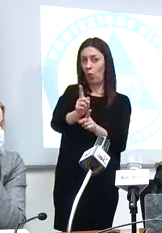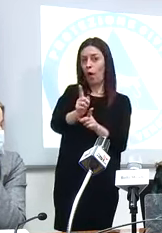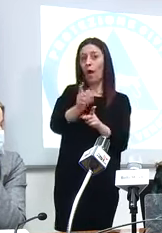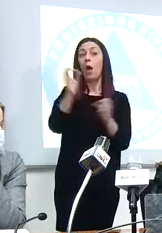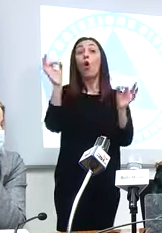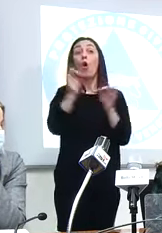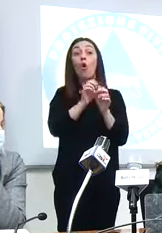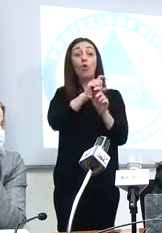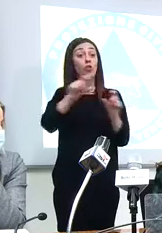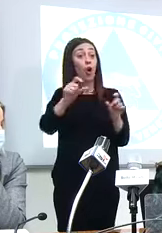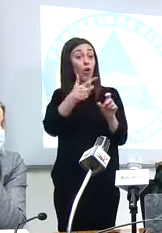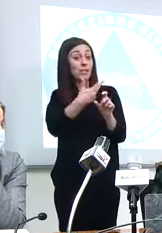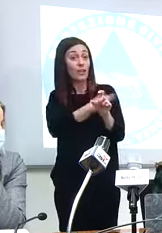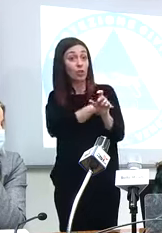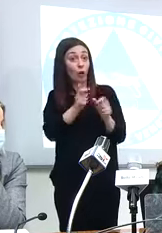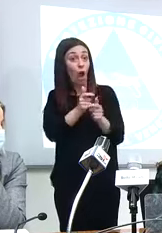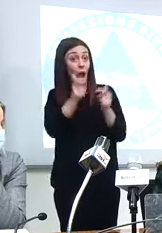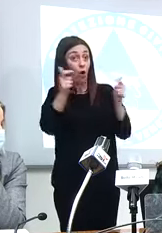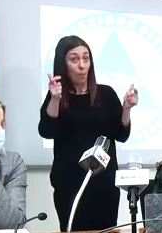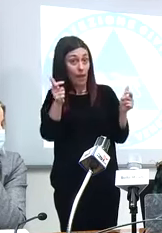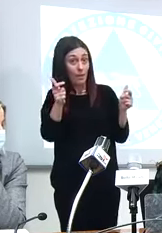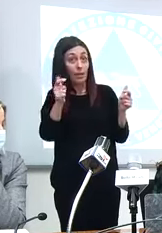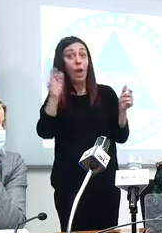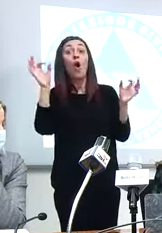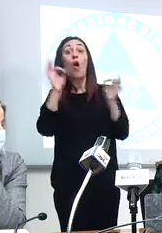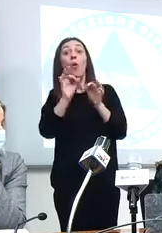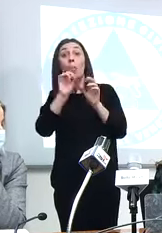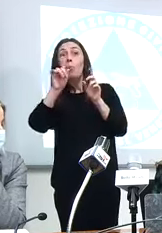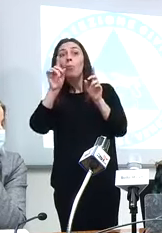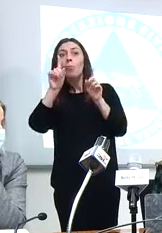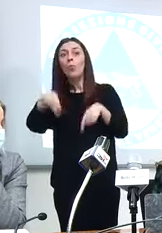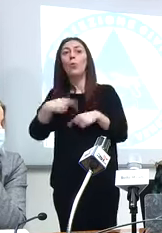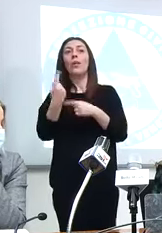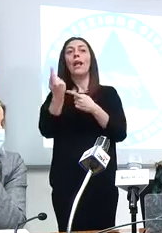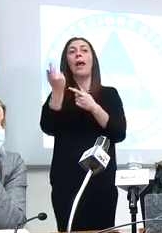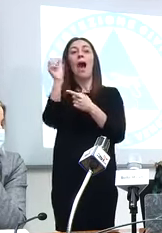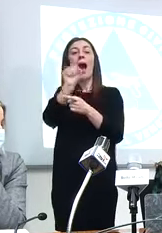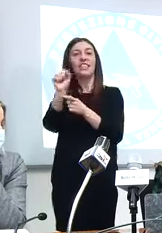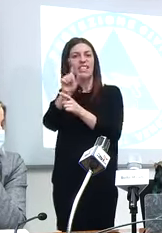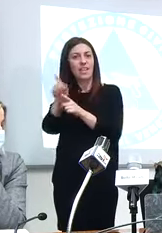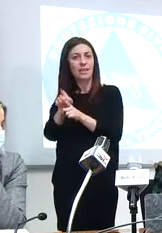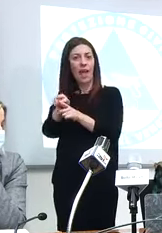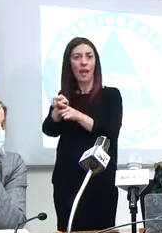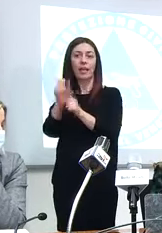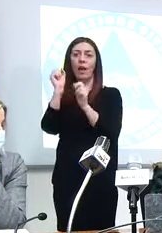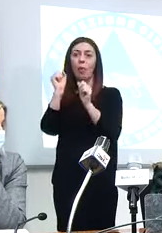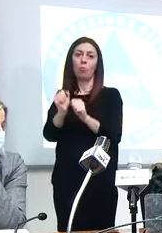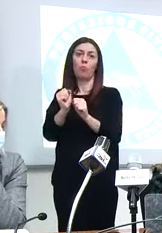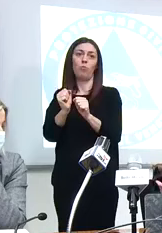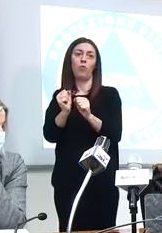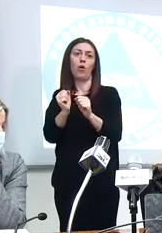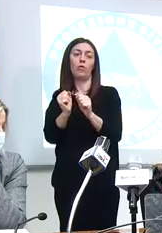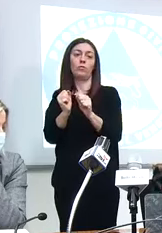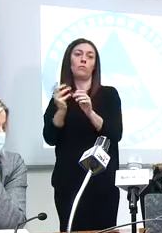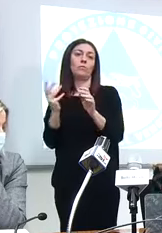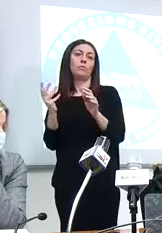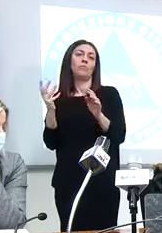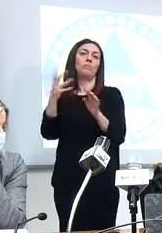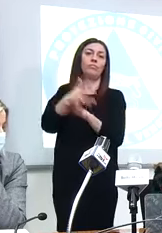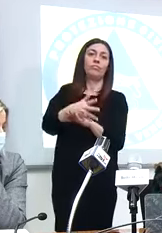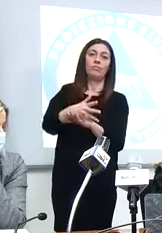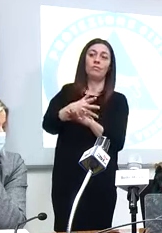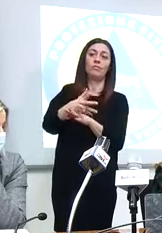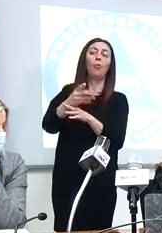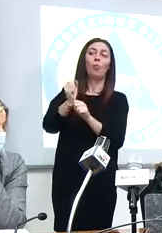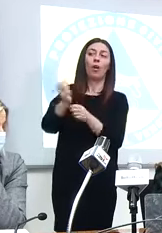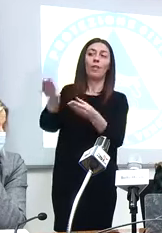riguarda questi due vaccini, ma l'entrata in campo di AstraZeneca. AstraZeneca potrebbe cambiare completamente, diciamo, la velocità delle cose, perché a